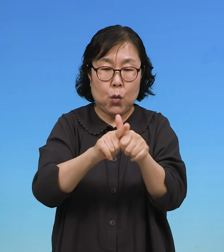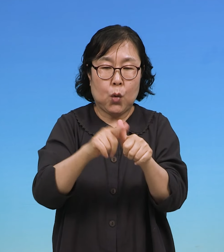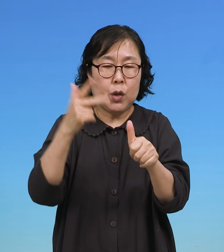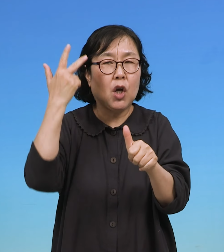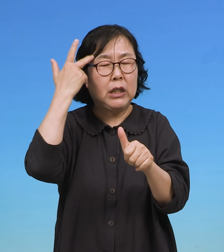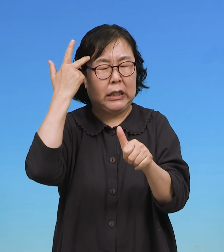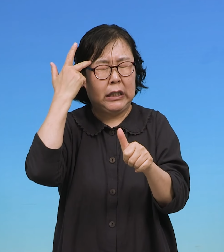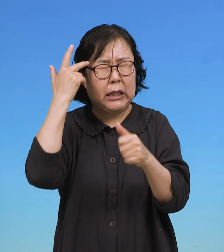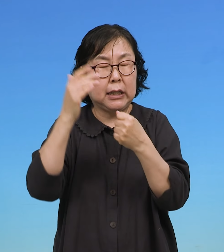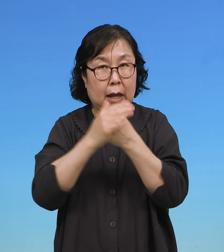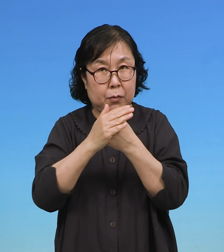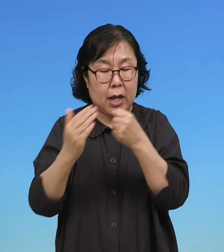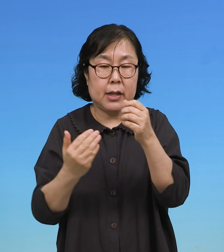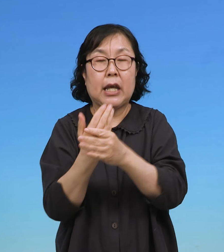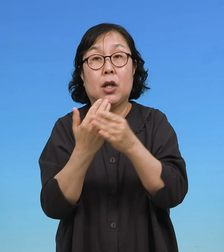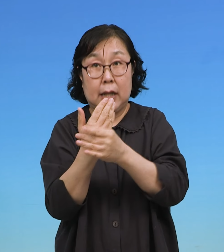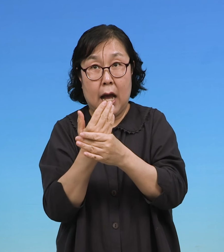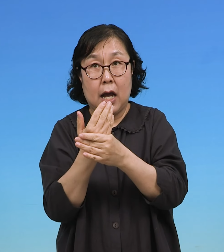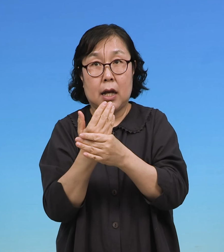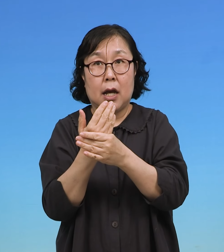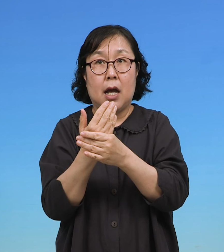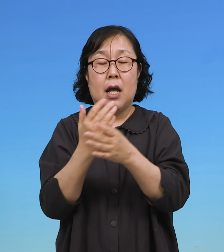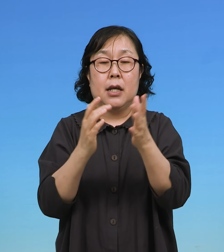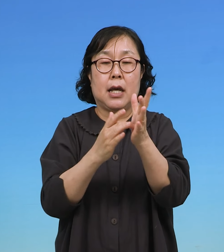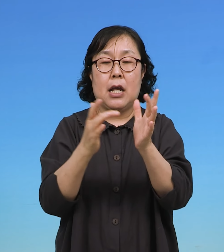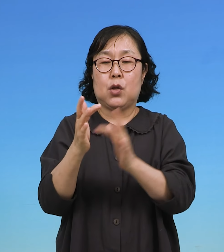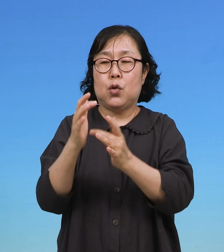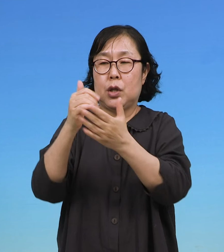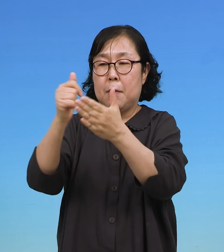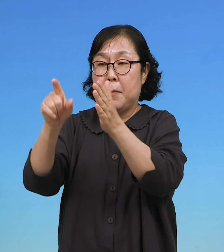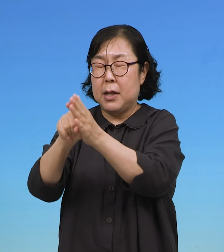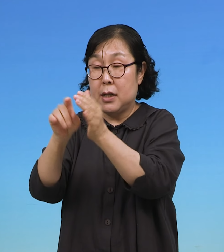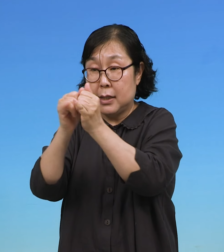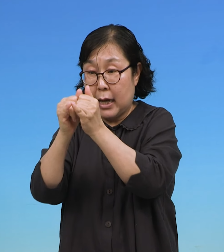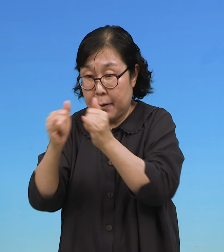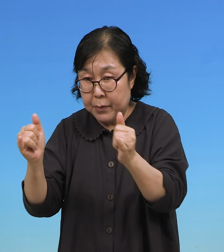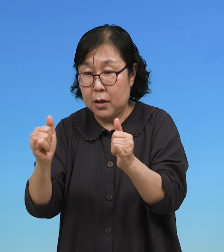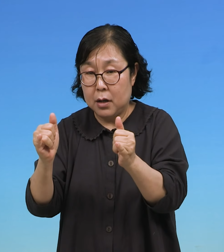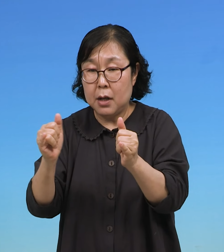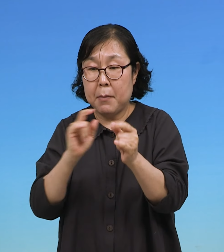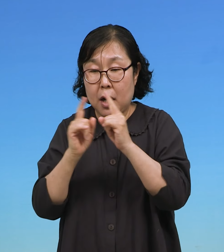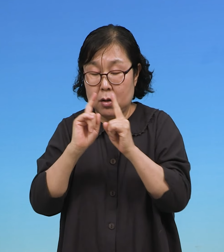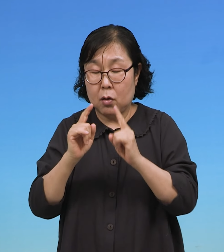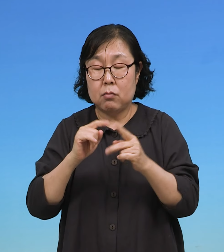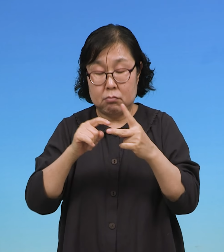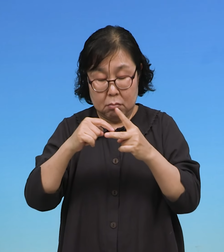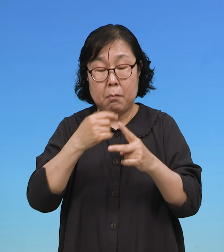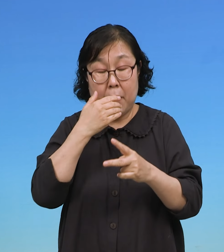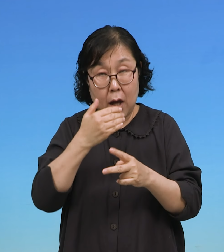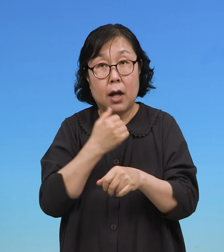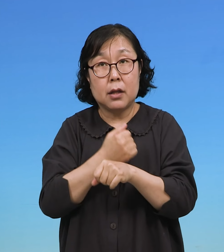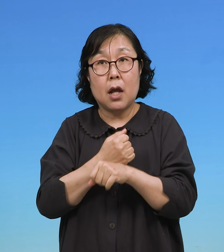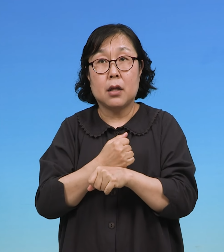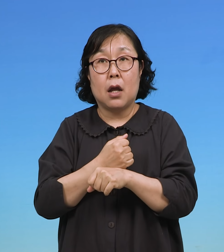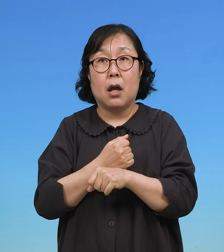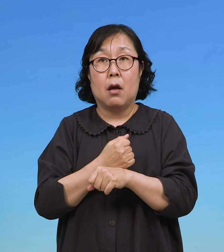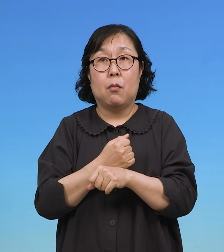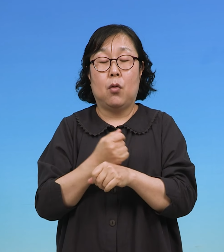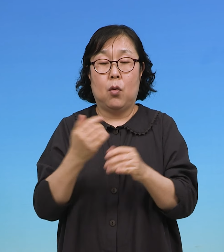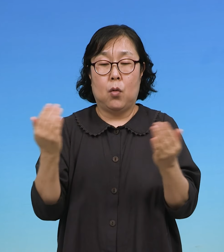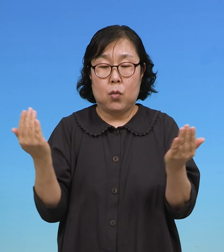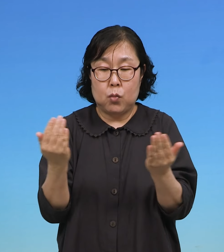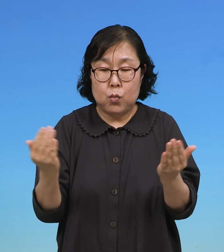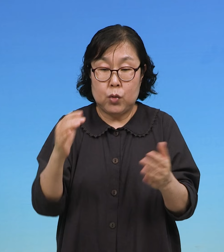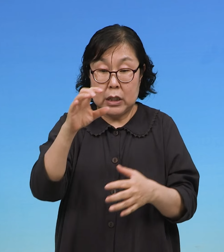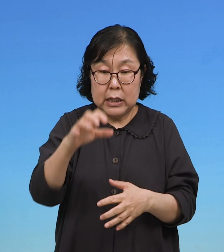기독교 정신에서 나왔다는 겁니다. 아니, 예수 믿는 사람들이 이런 말 하는 건 이해가 되는데요, 그 직장에서나 학교에서나